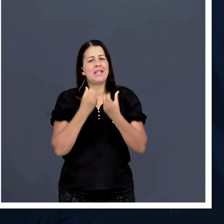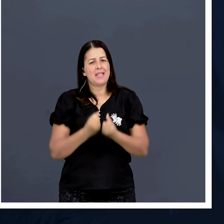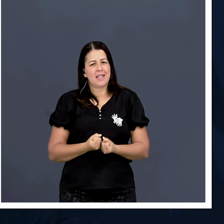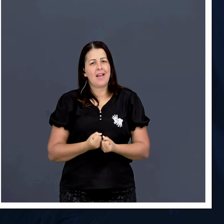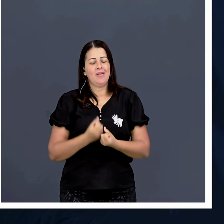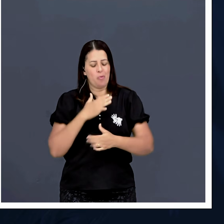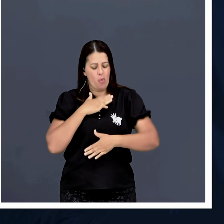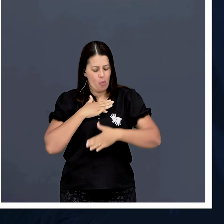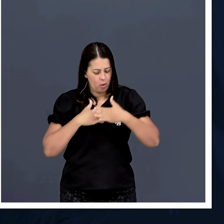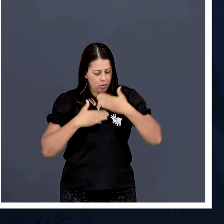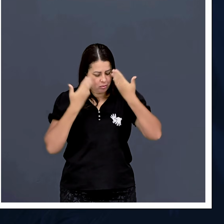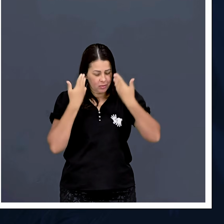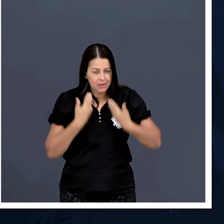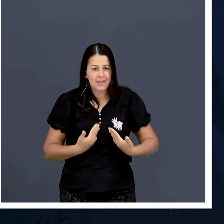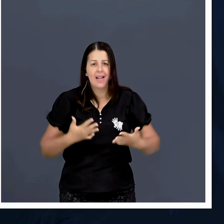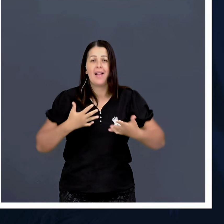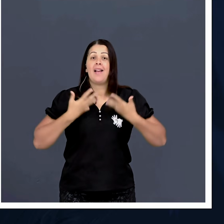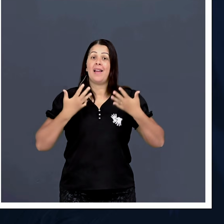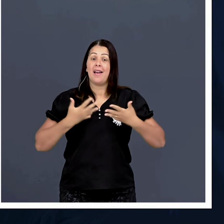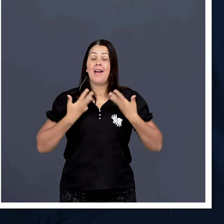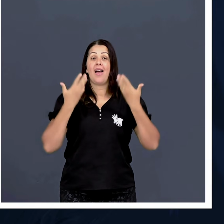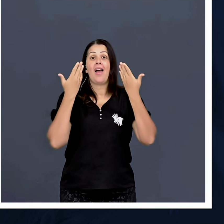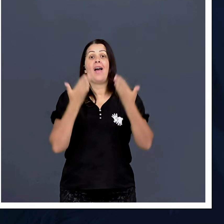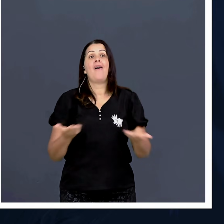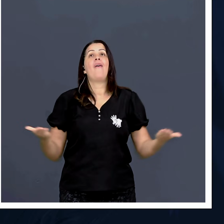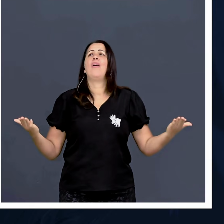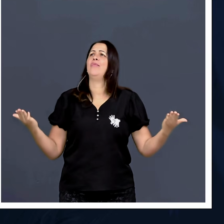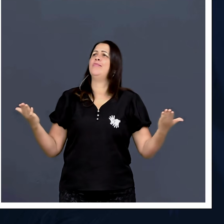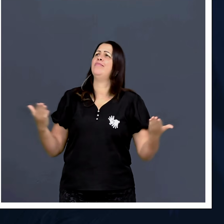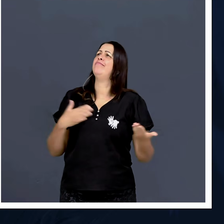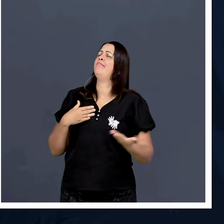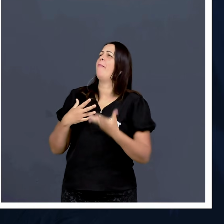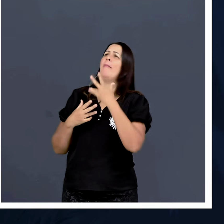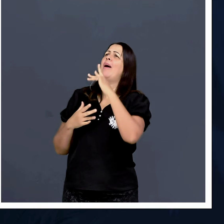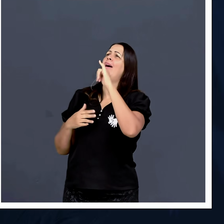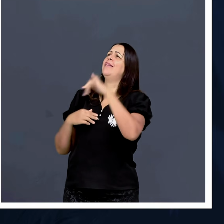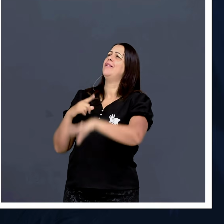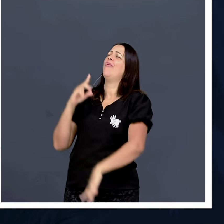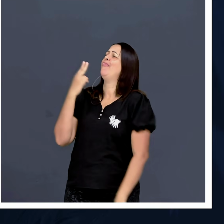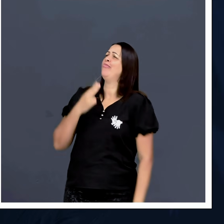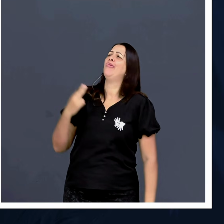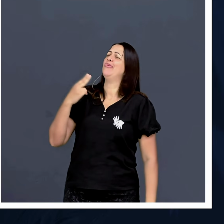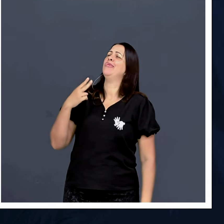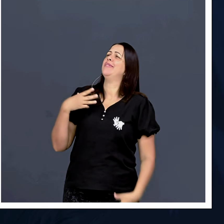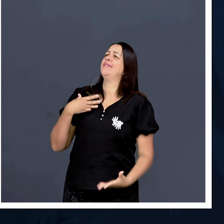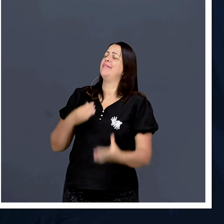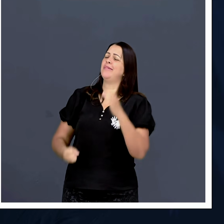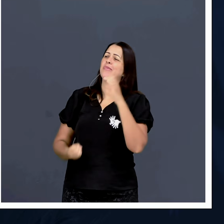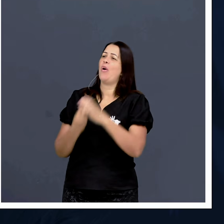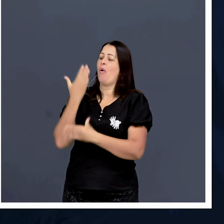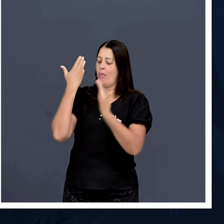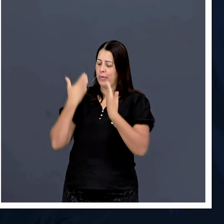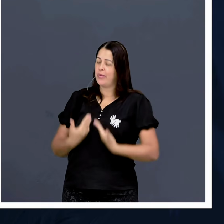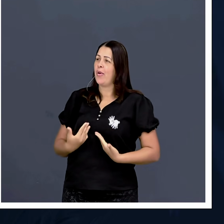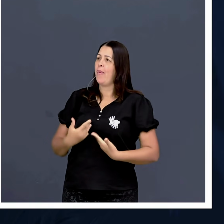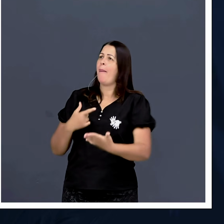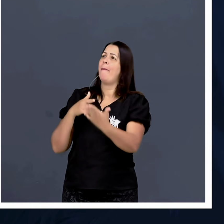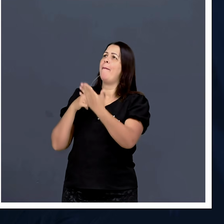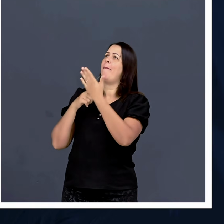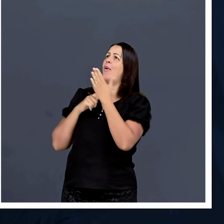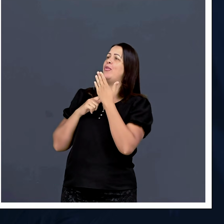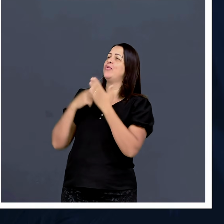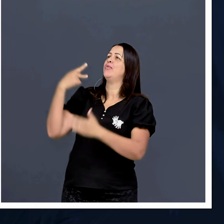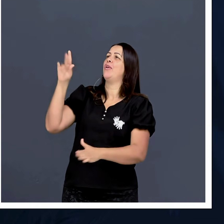e a se alegrar. E agora a gente diz assim: Pai, então me use da maneira como o Senhor me criou. Me mostre qual